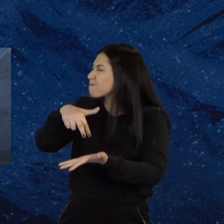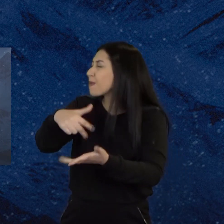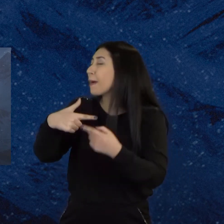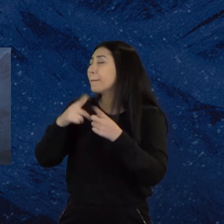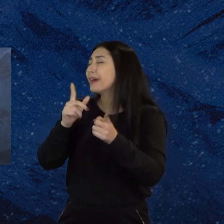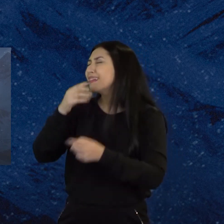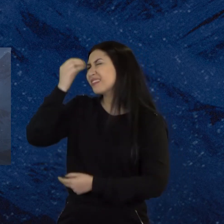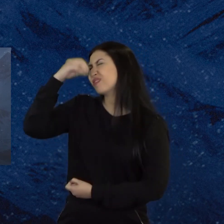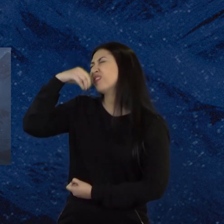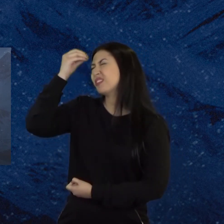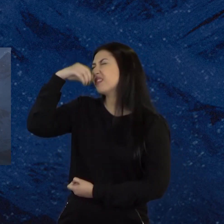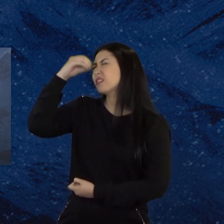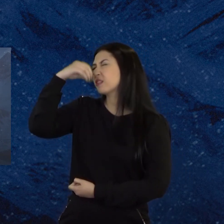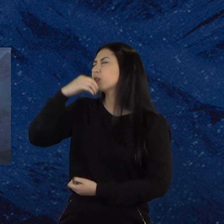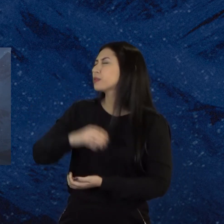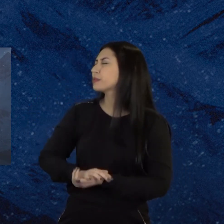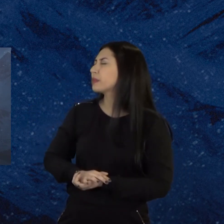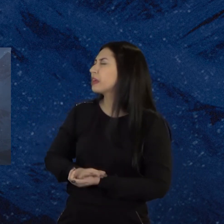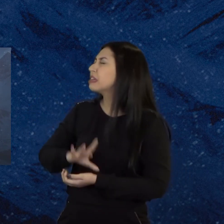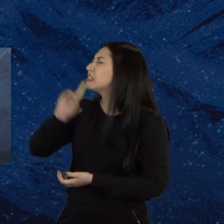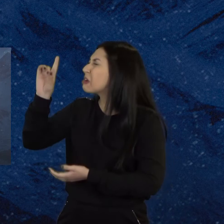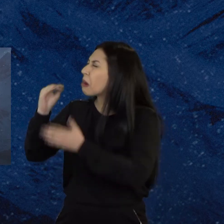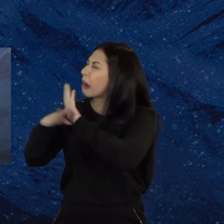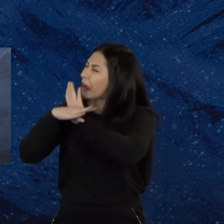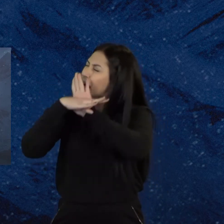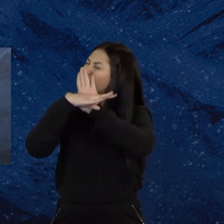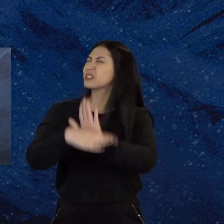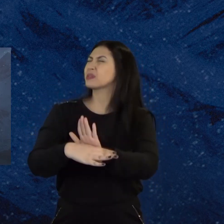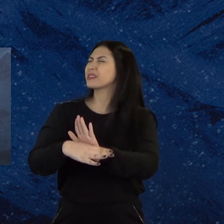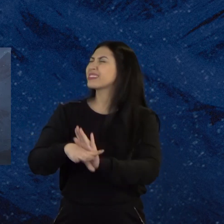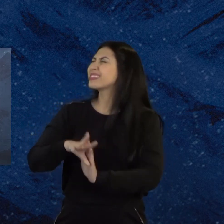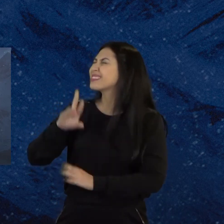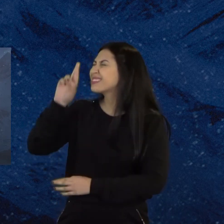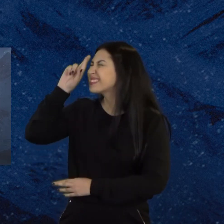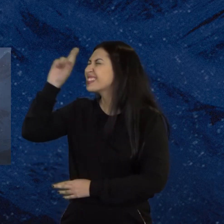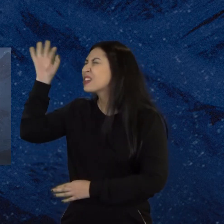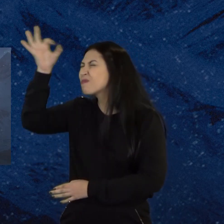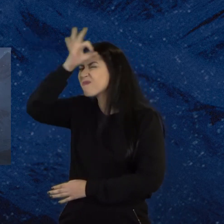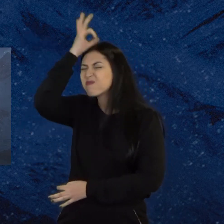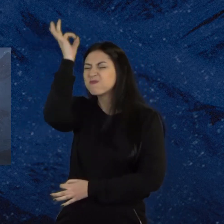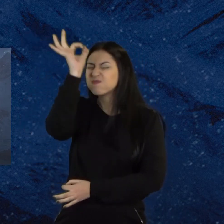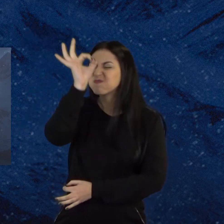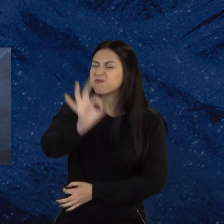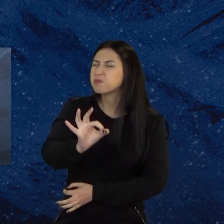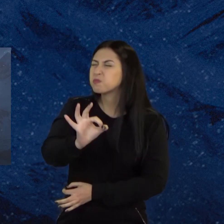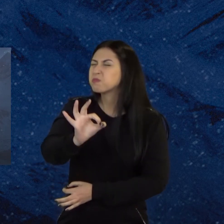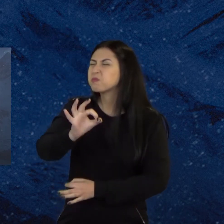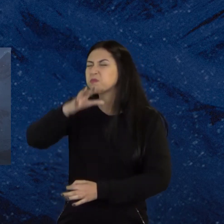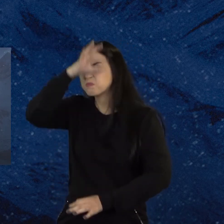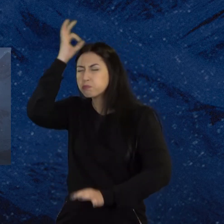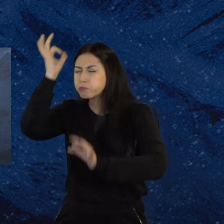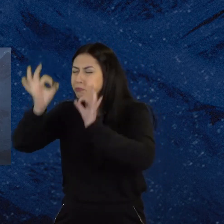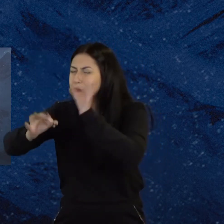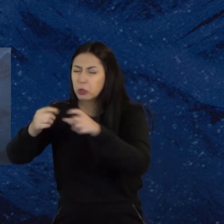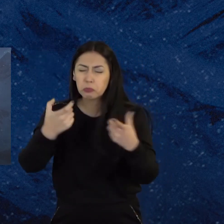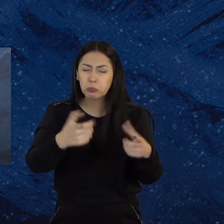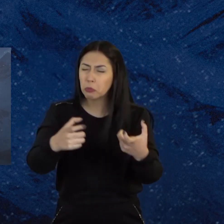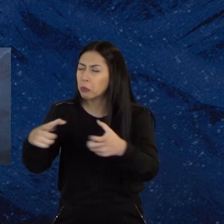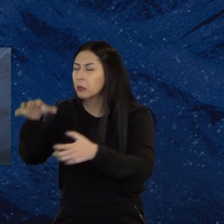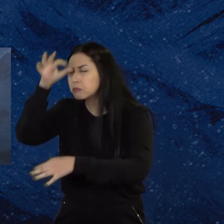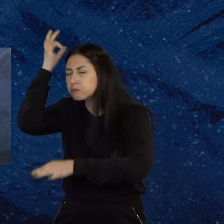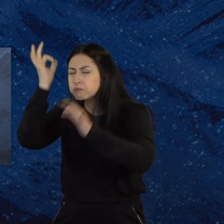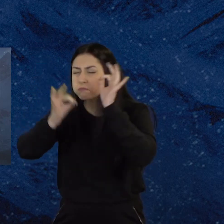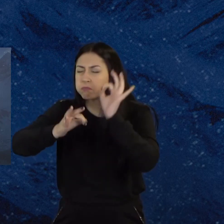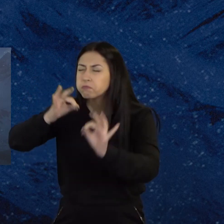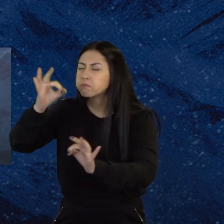Mas ele não tem forças. Levanta agora, Senhor. Tu és Espírito. Tu és onipresente, onipotente, onisciente.